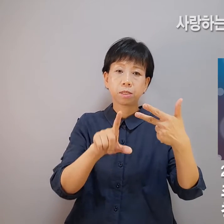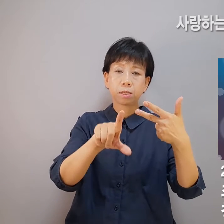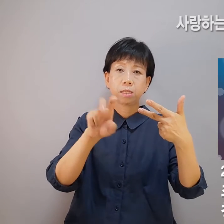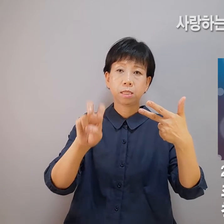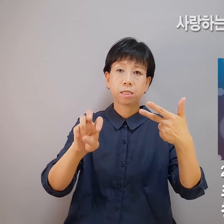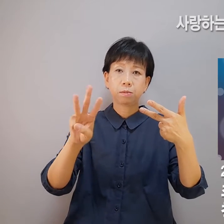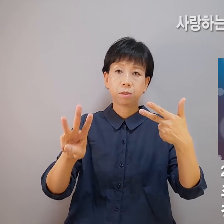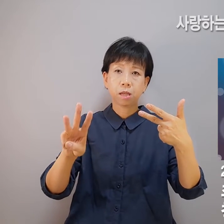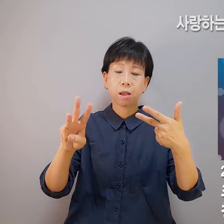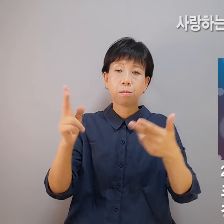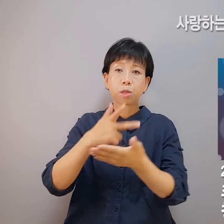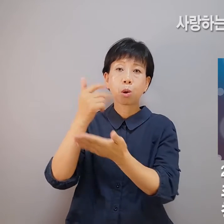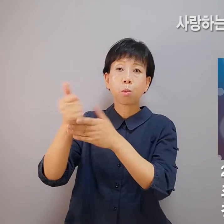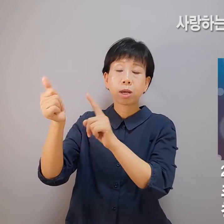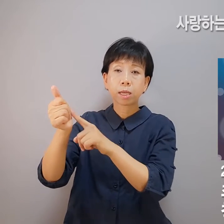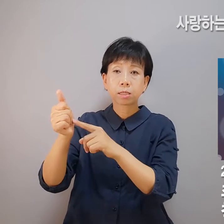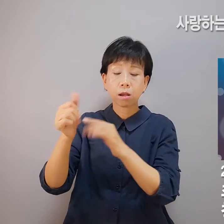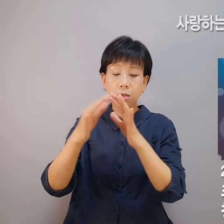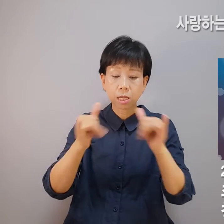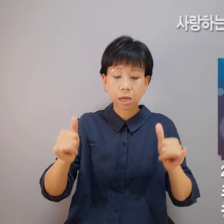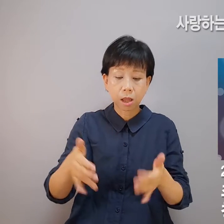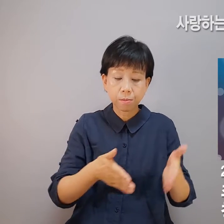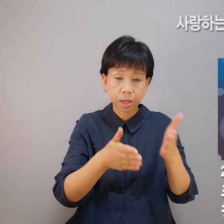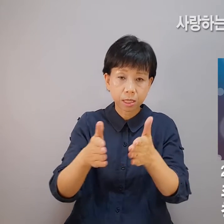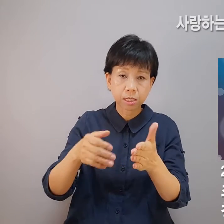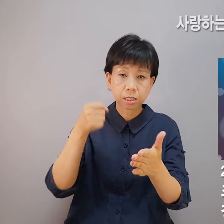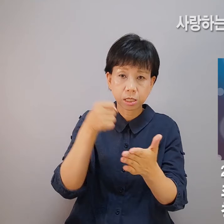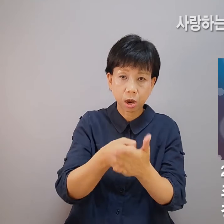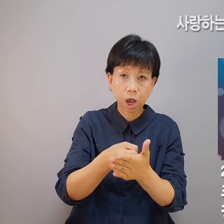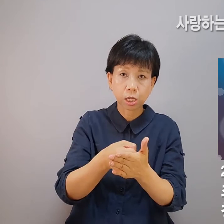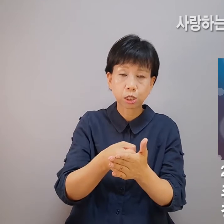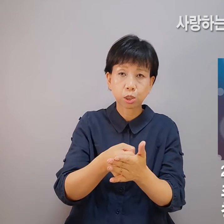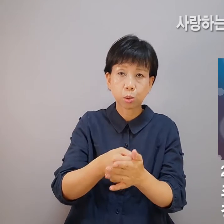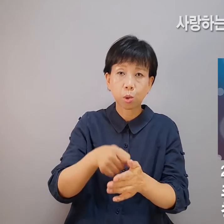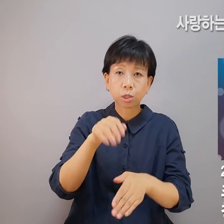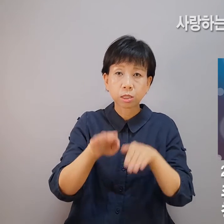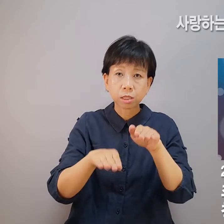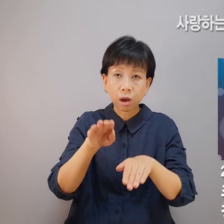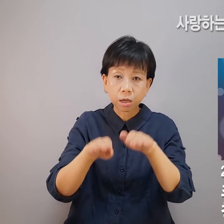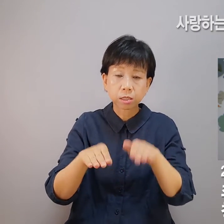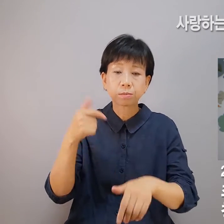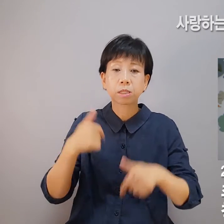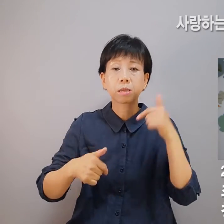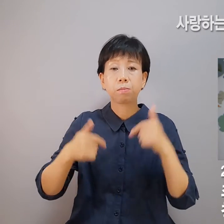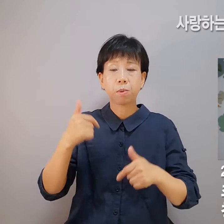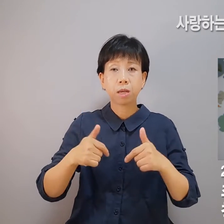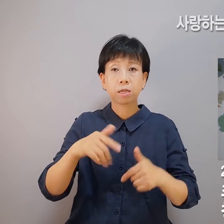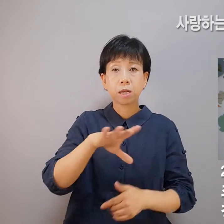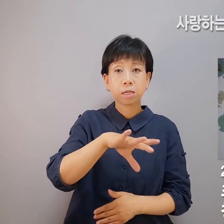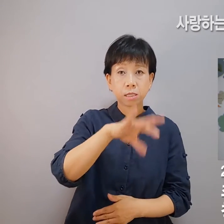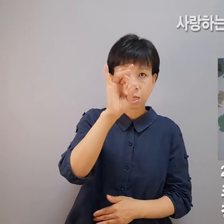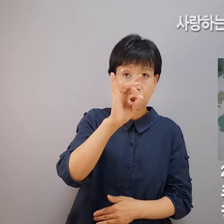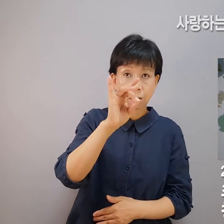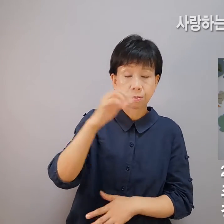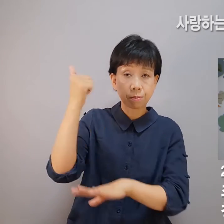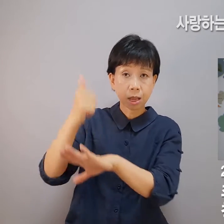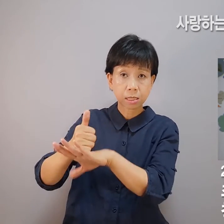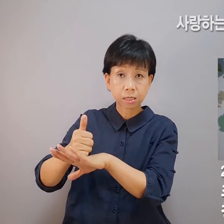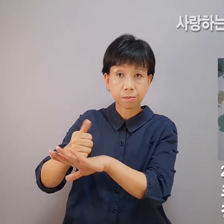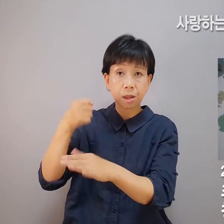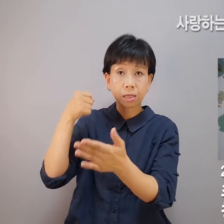걸음을 정하시고 그의 길을 기뻐하시나니. 우리 길의 처음과 끝을 누가